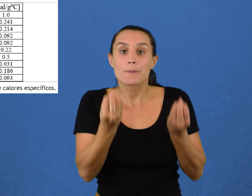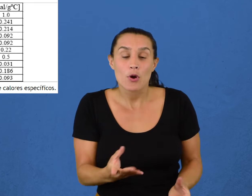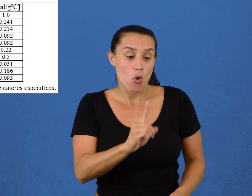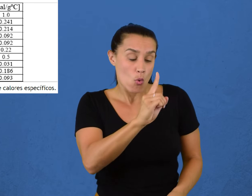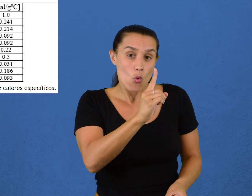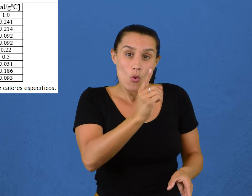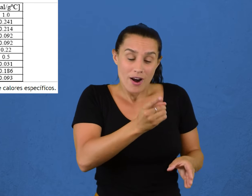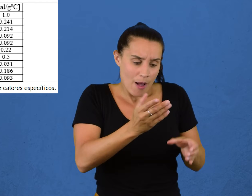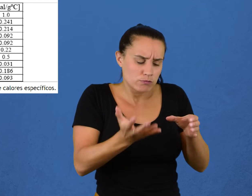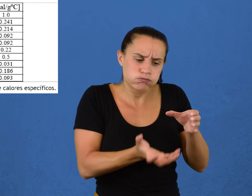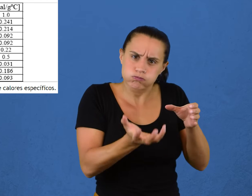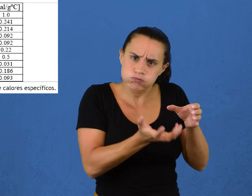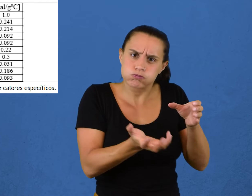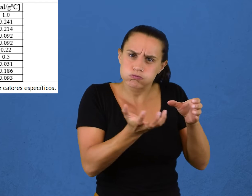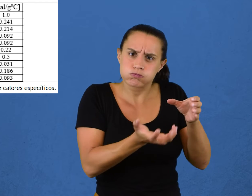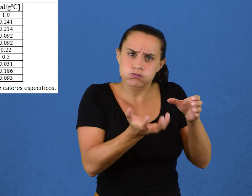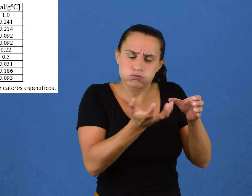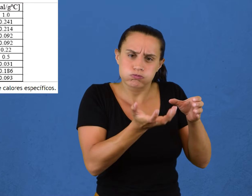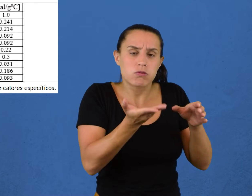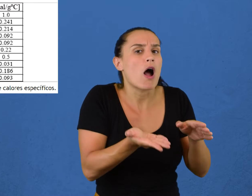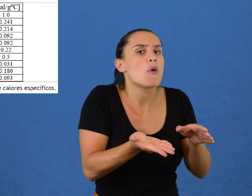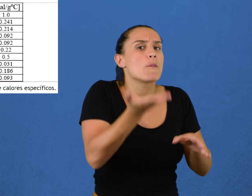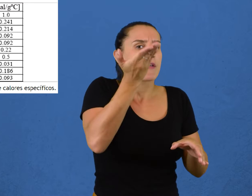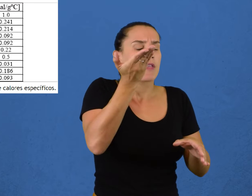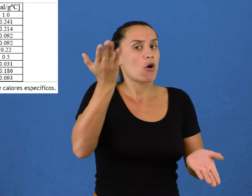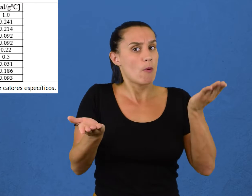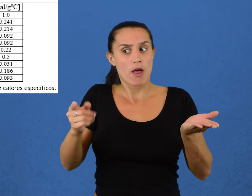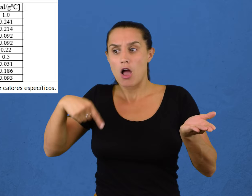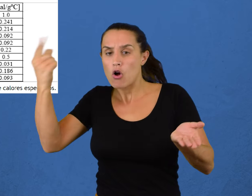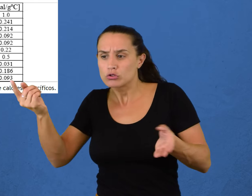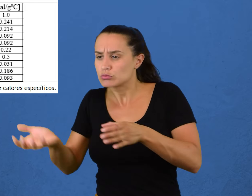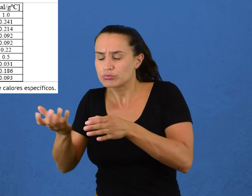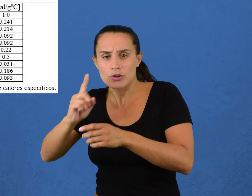falta aportar mucho calor para aumentar su temperatura en comparación con otras sustancias.